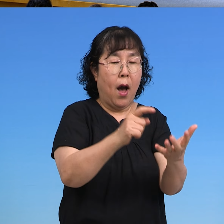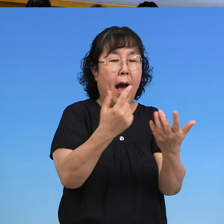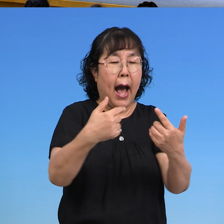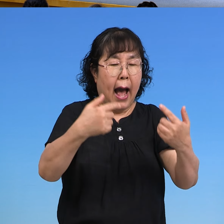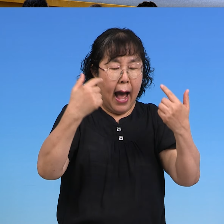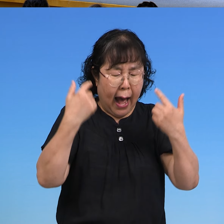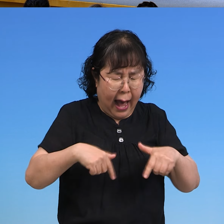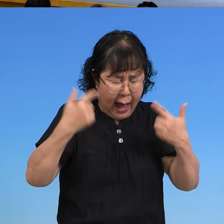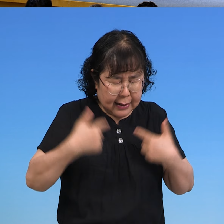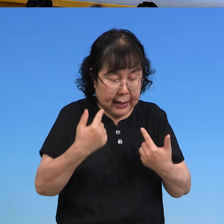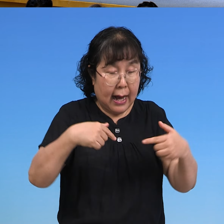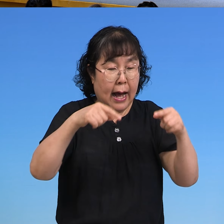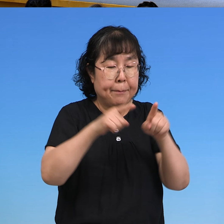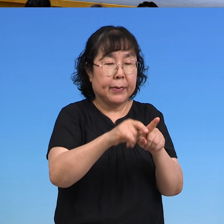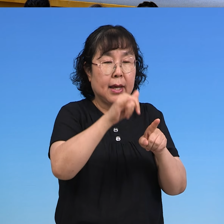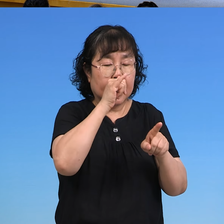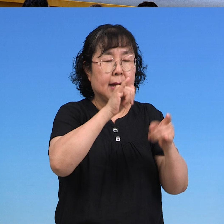있으리라.